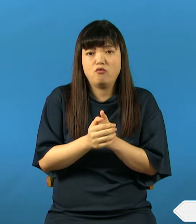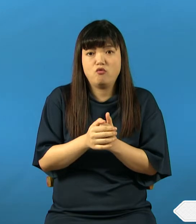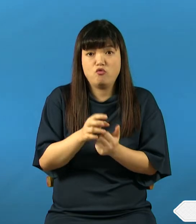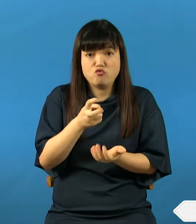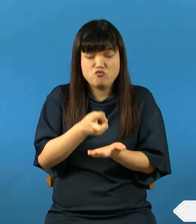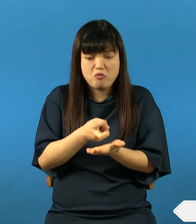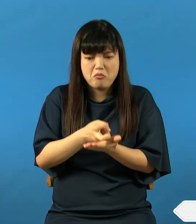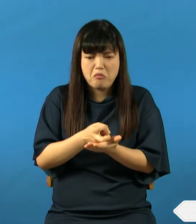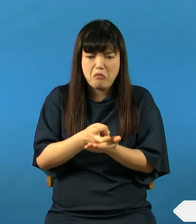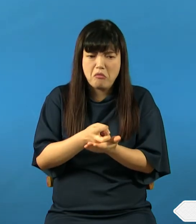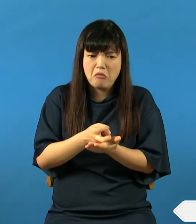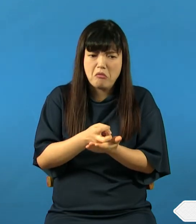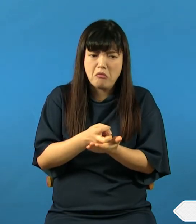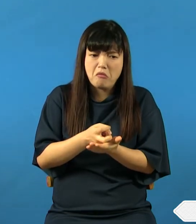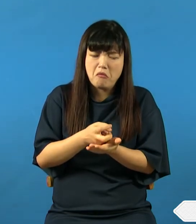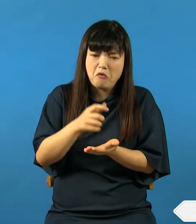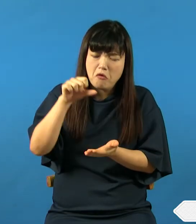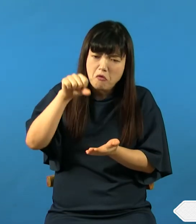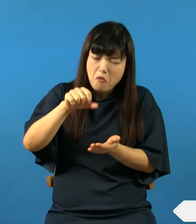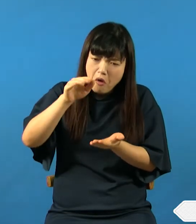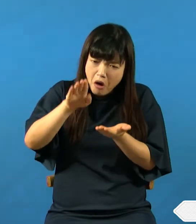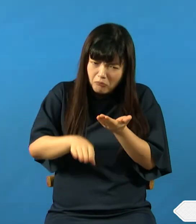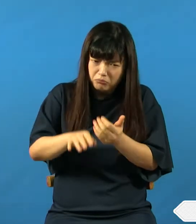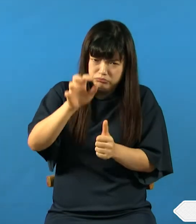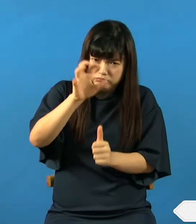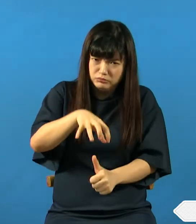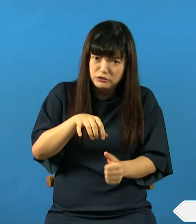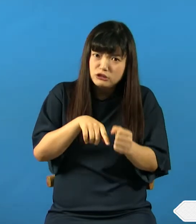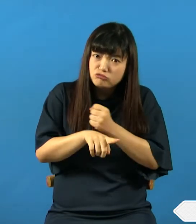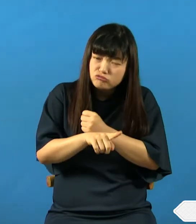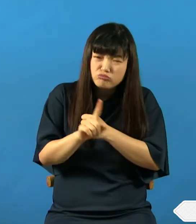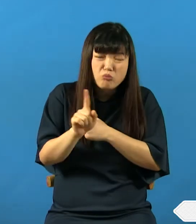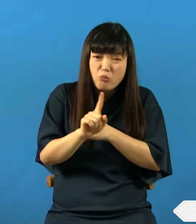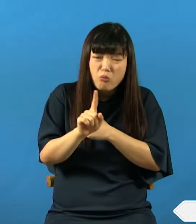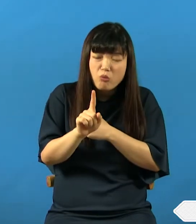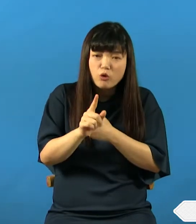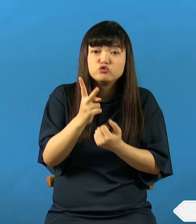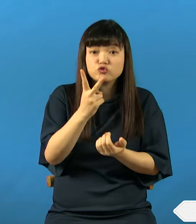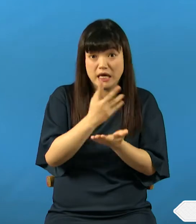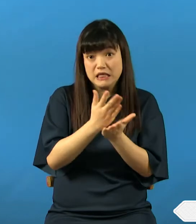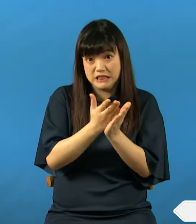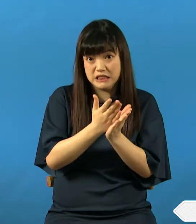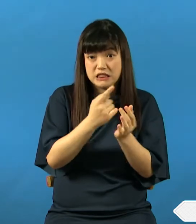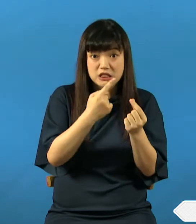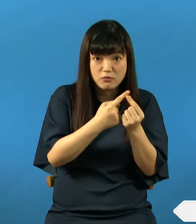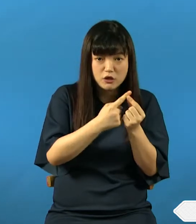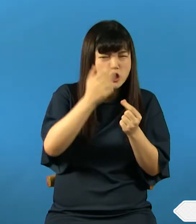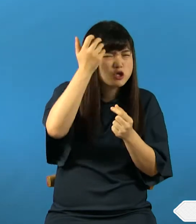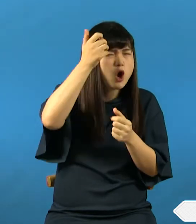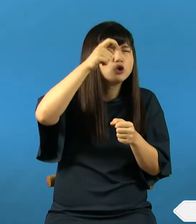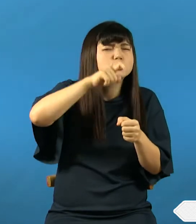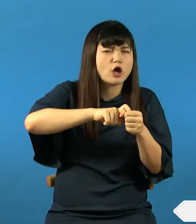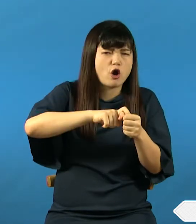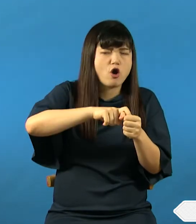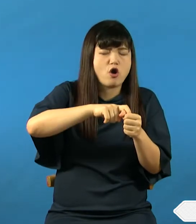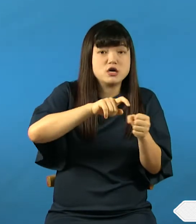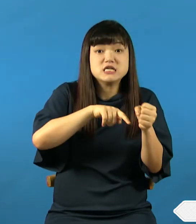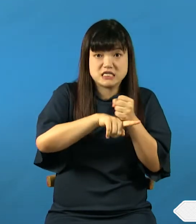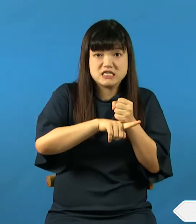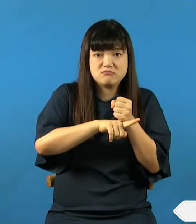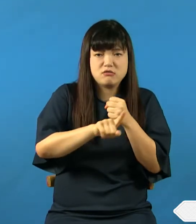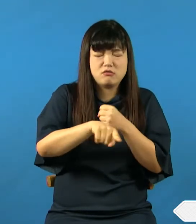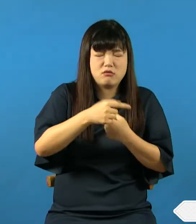율법이 어떻게 우리를 절망과 저주 아래 가두는 것인가? 2가지 의미에서 그렇게 말할 수 있습니다. 하나는